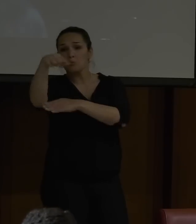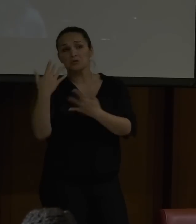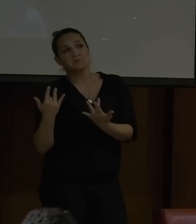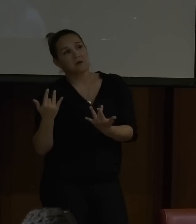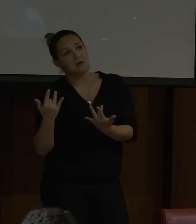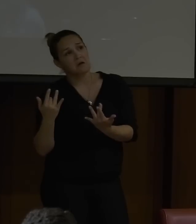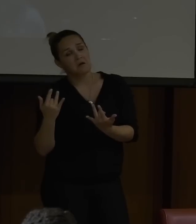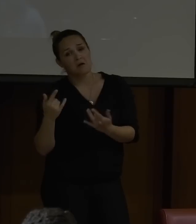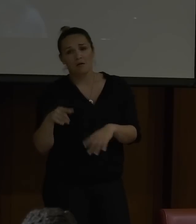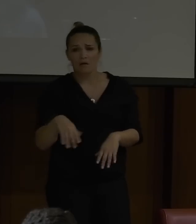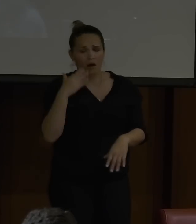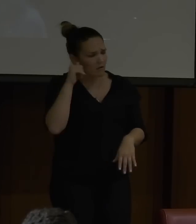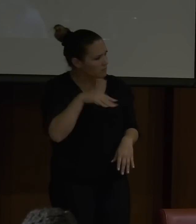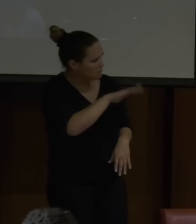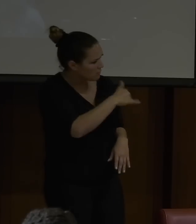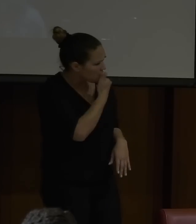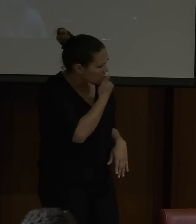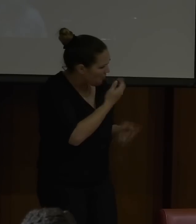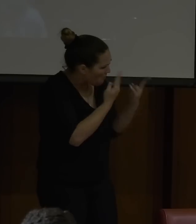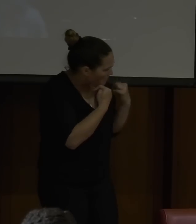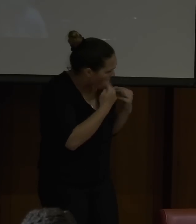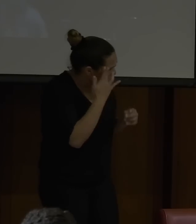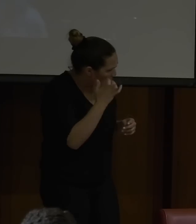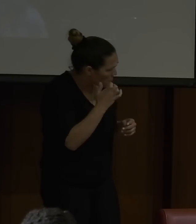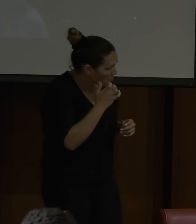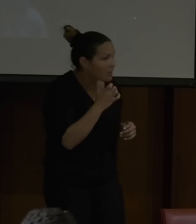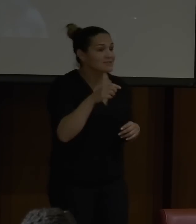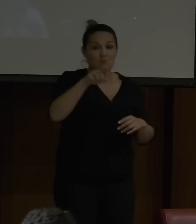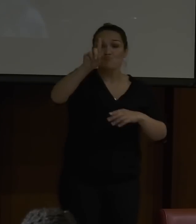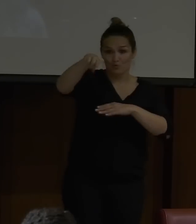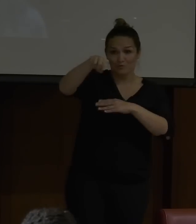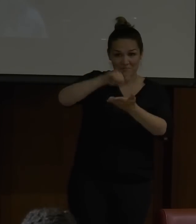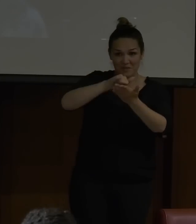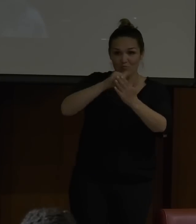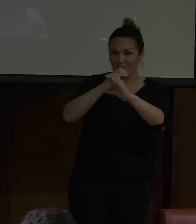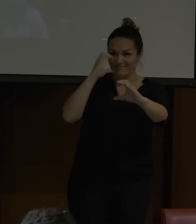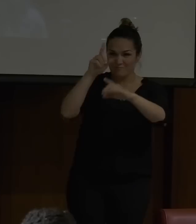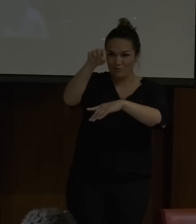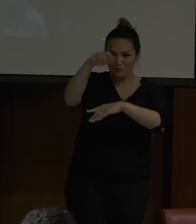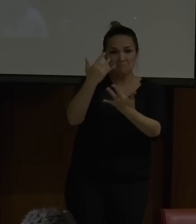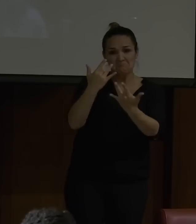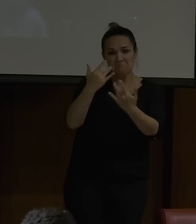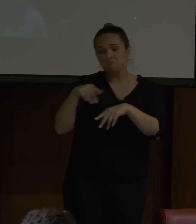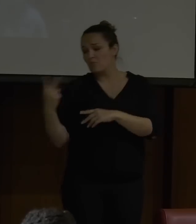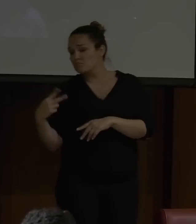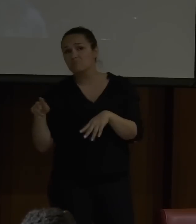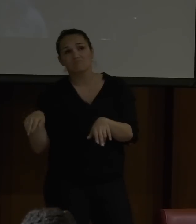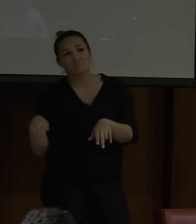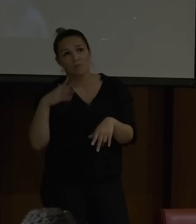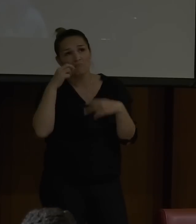Y ella lo vio por allá tristecito, todo congojado. Sí, el bus de escalera, exactamente. Y la